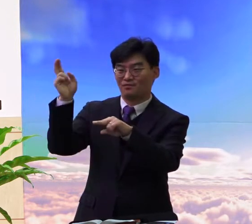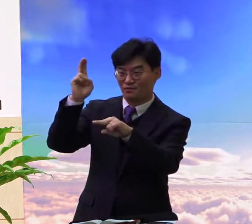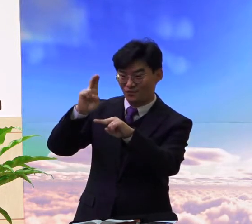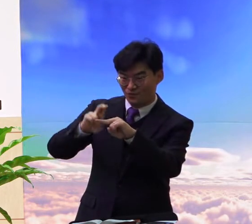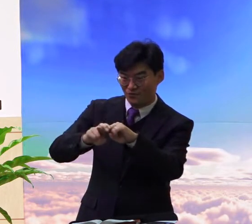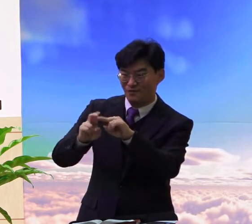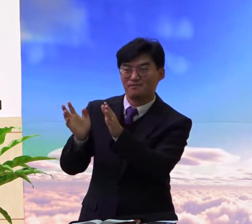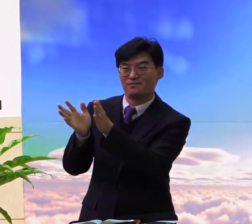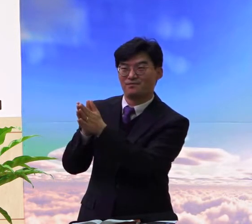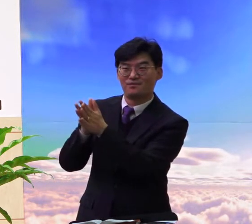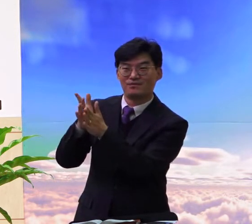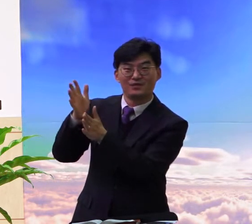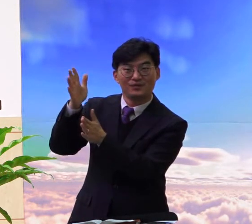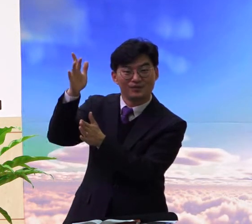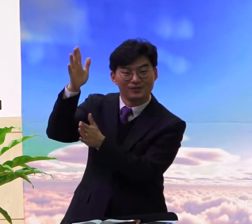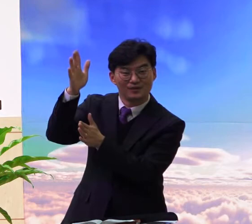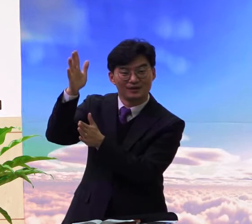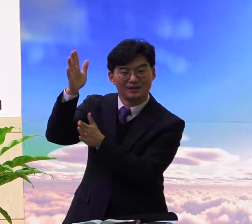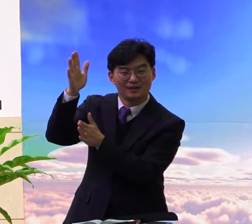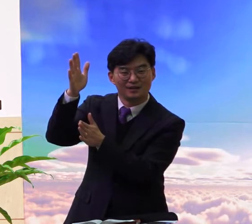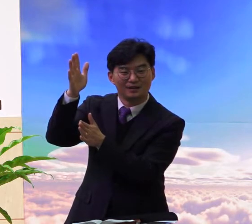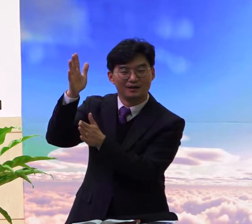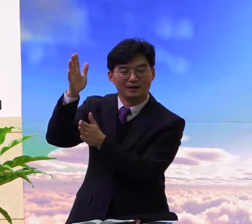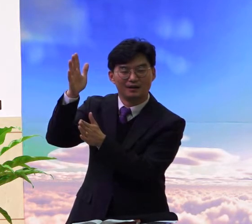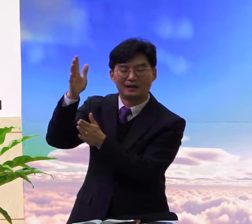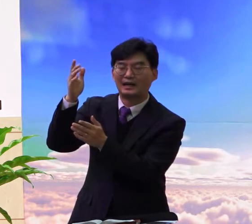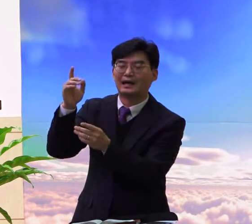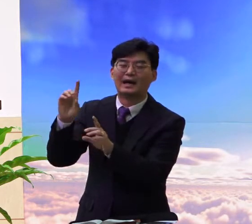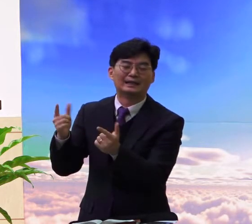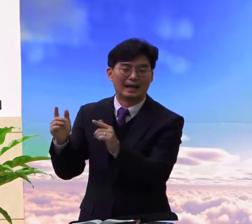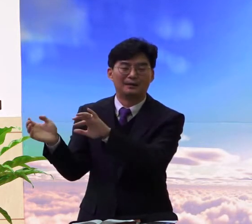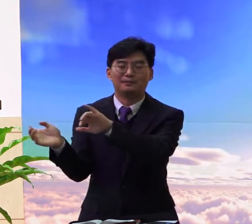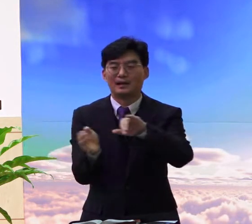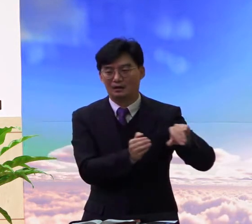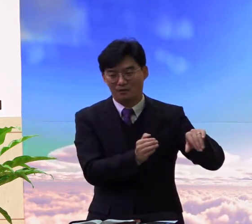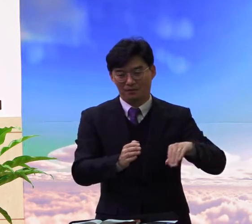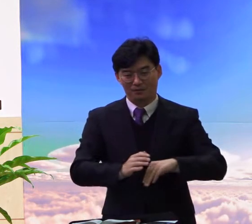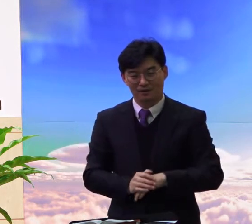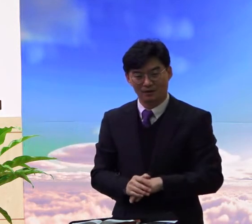그런 화려한 왕의 전성기가 아니라